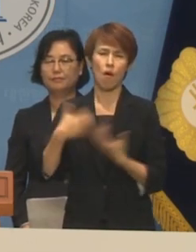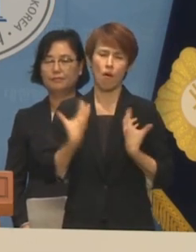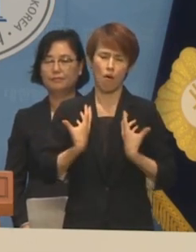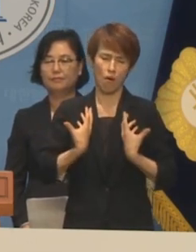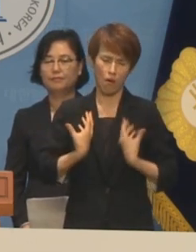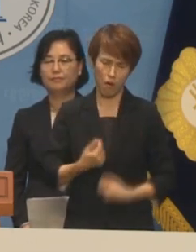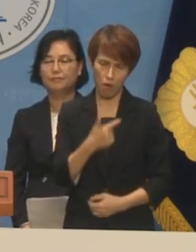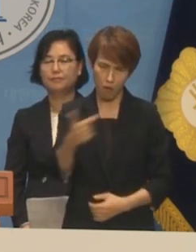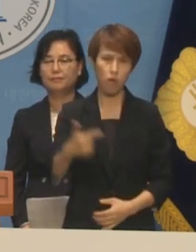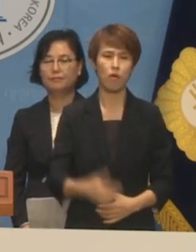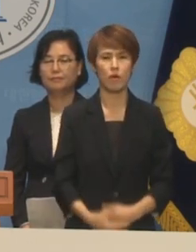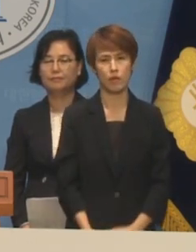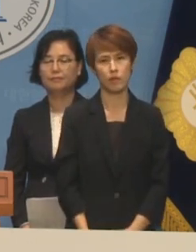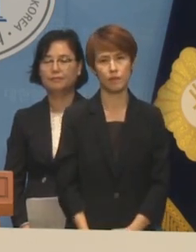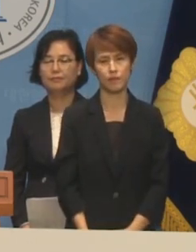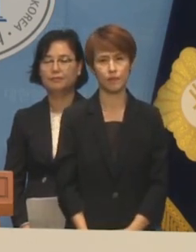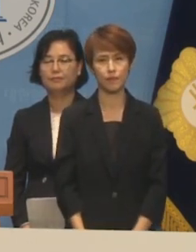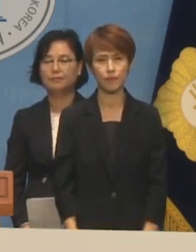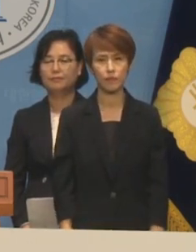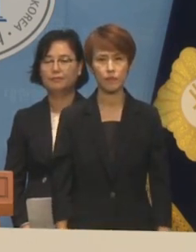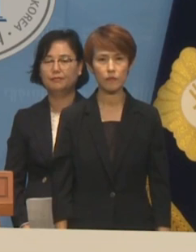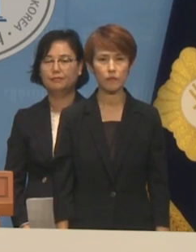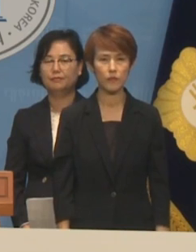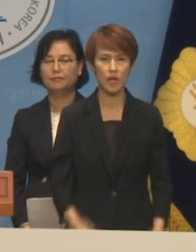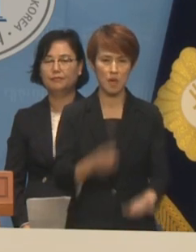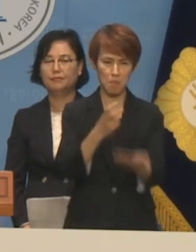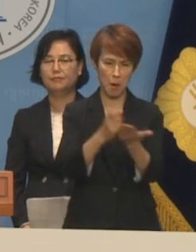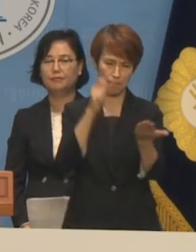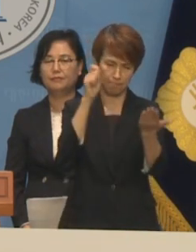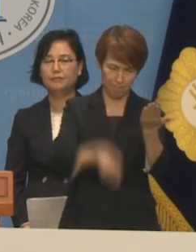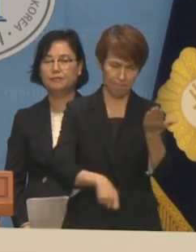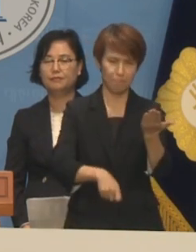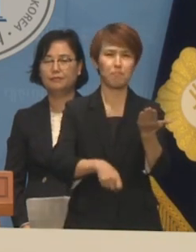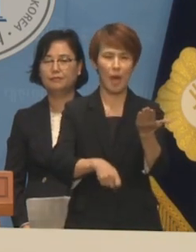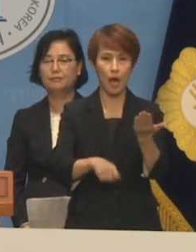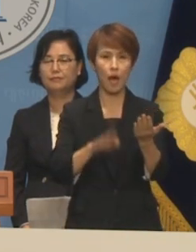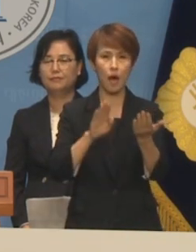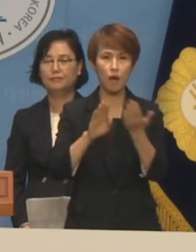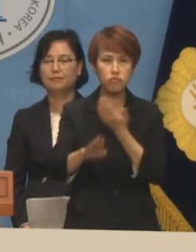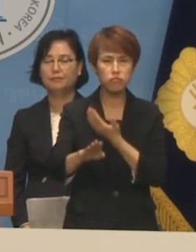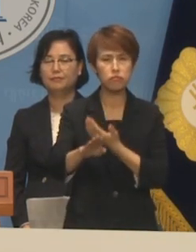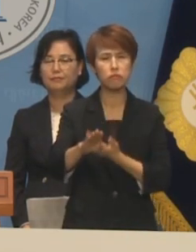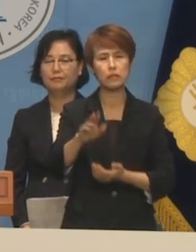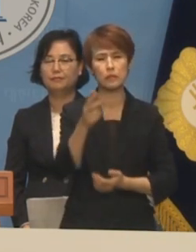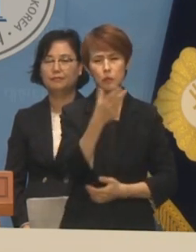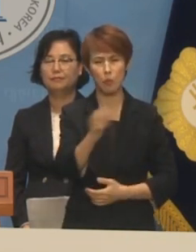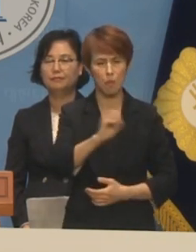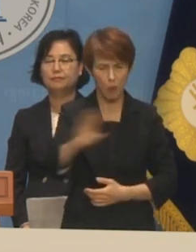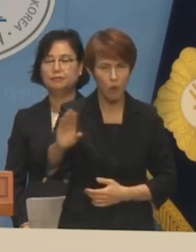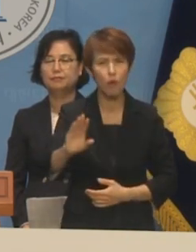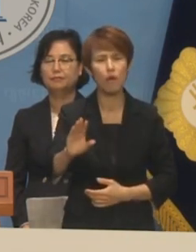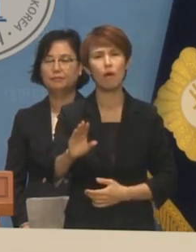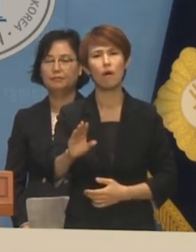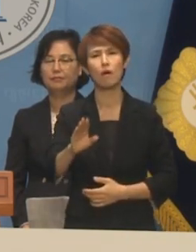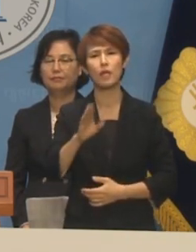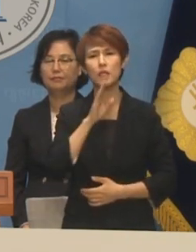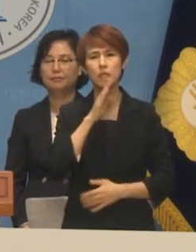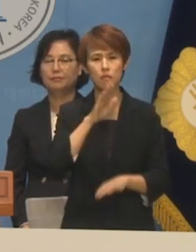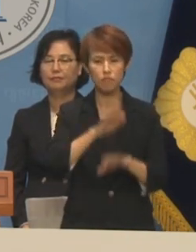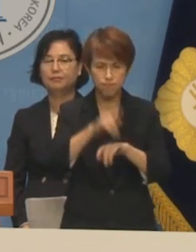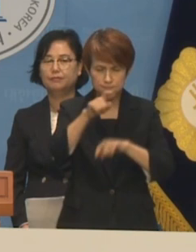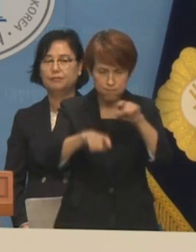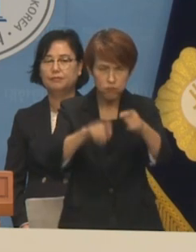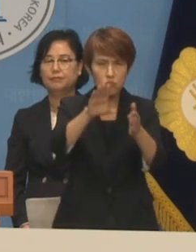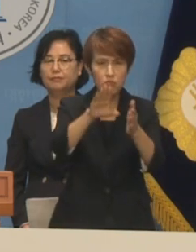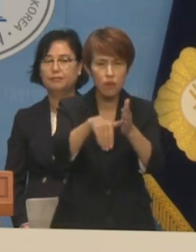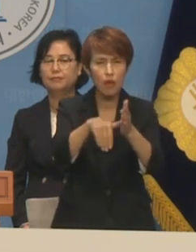절망하고 우려하고 계십니다. 어렵게 법안 통과시켜서 누더기 법안이 되고 이것이 실제 실행됨에 있어서